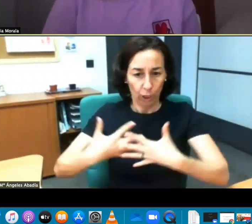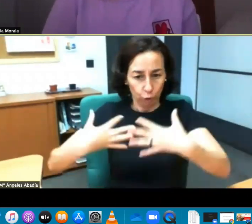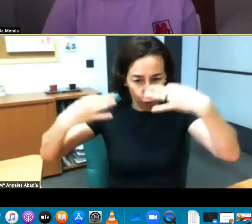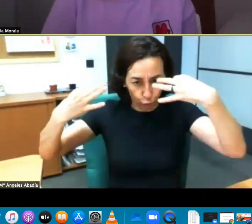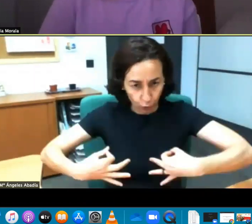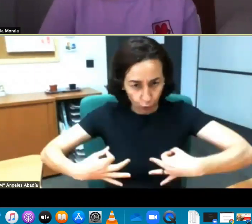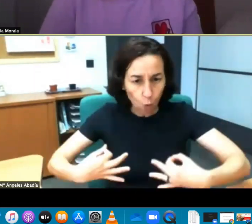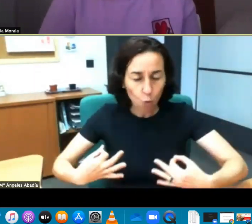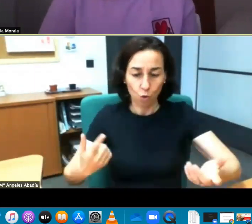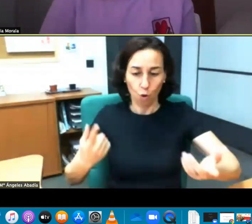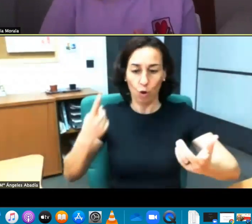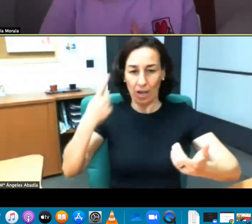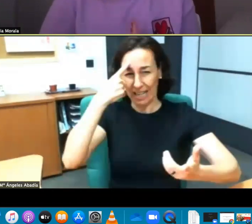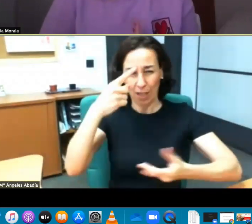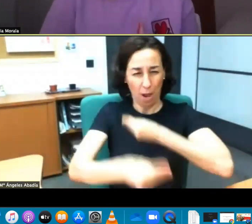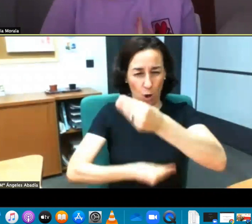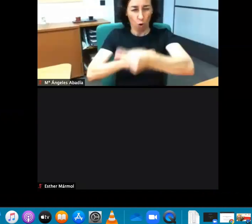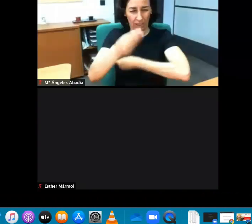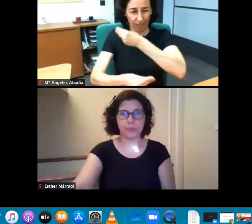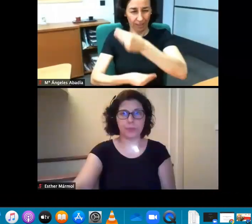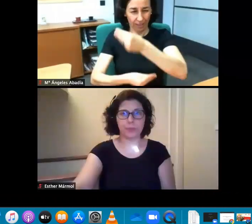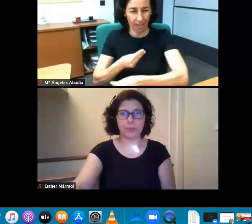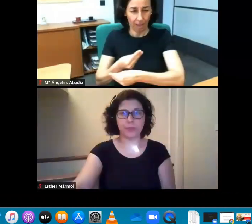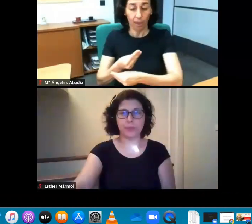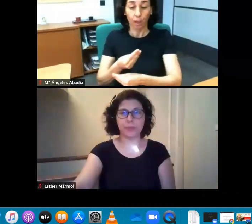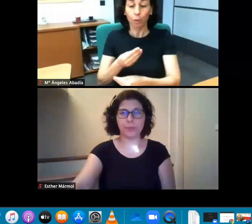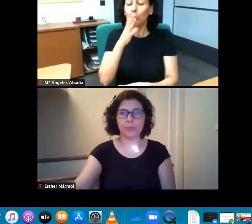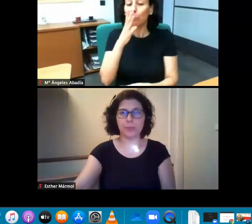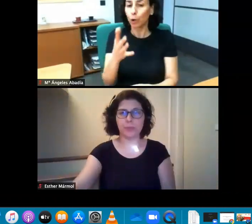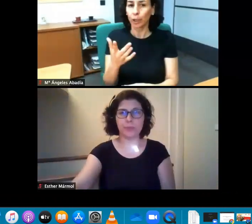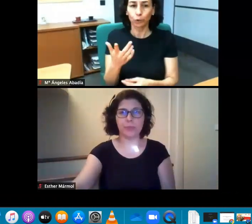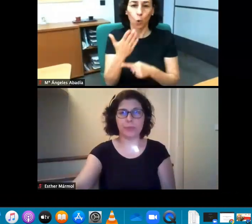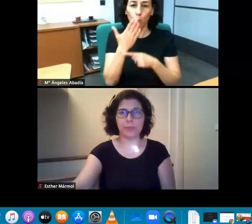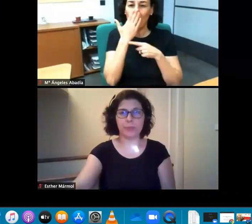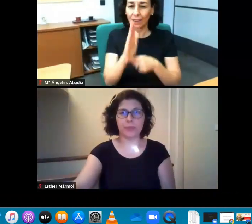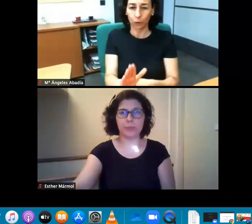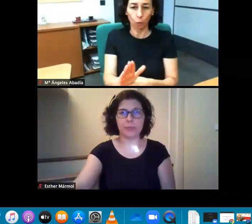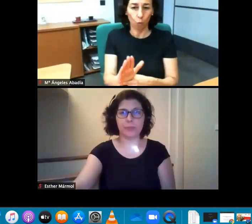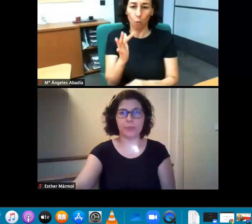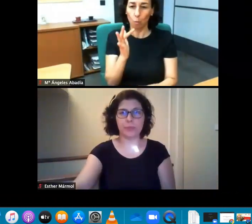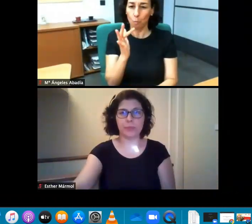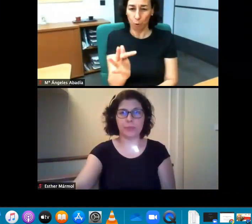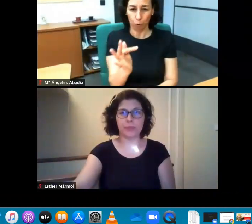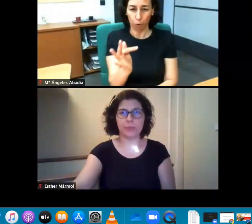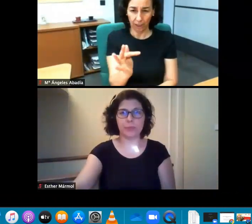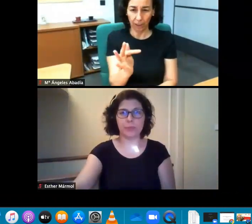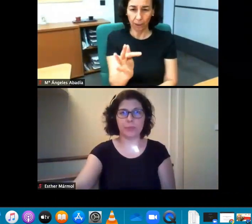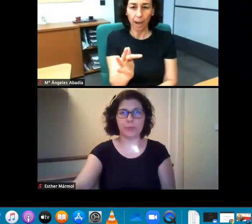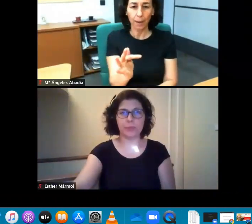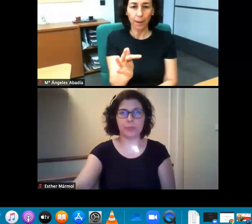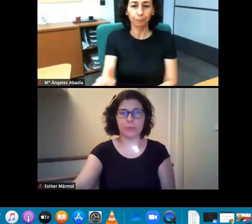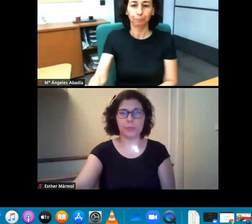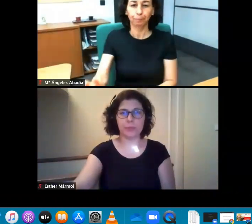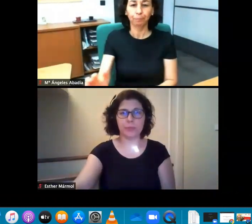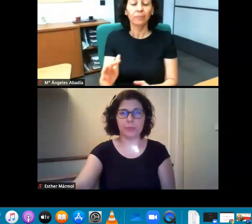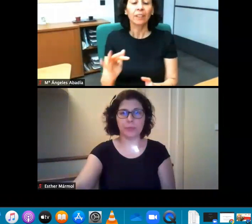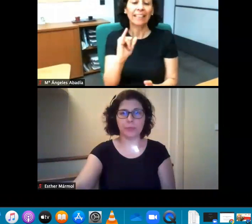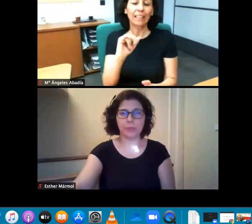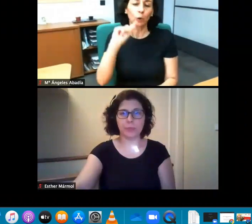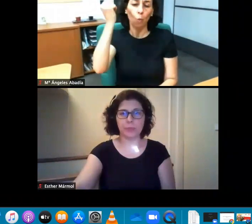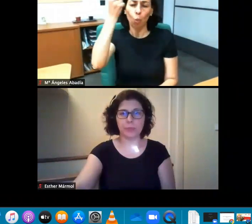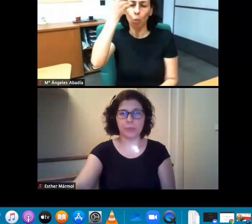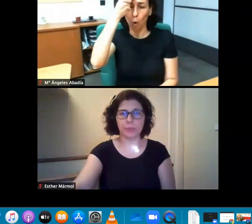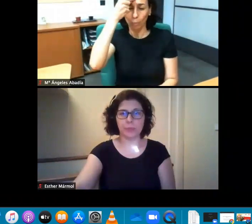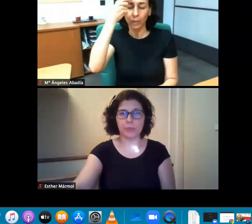cabo. Entonces, sí que se requiere pues es una actitud súper positiva y el dominio de